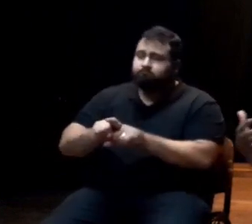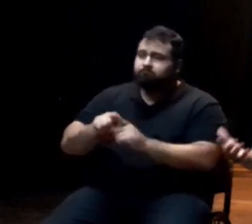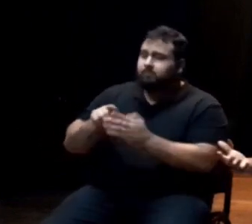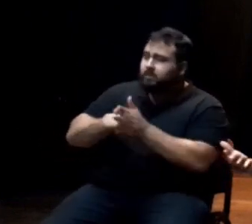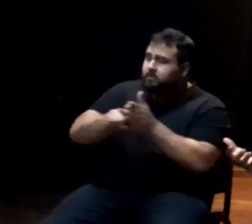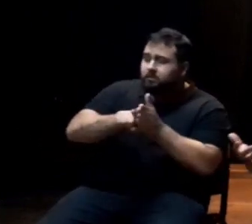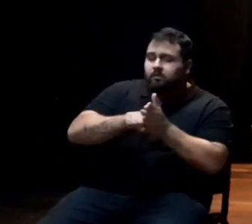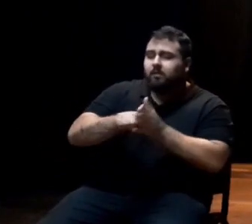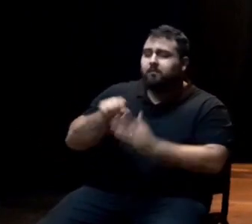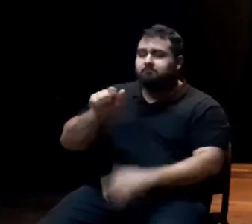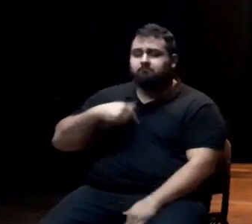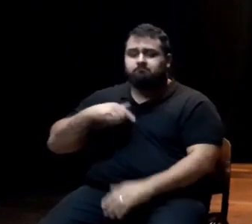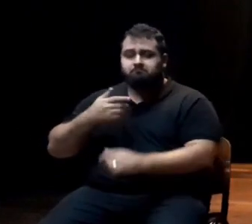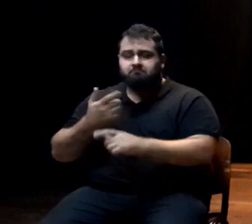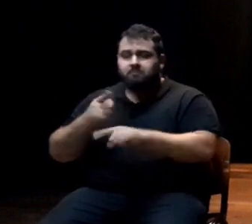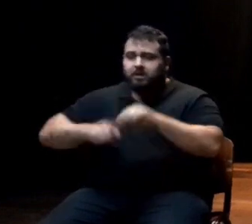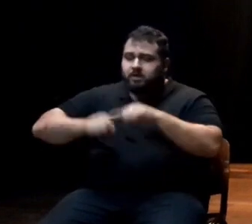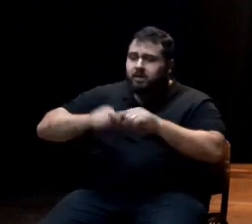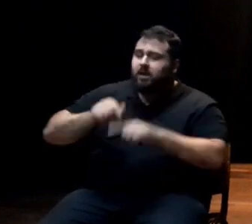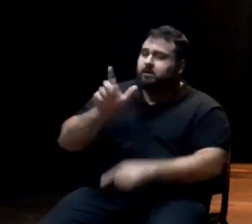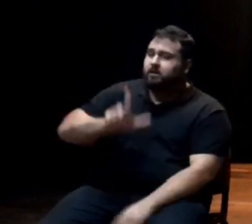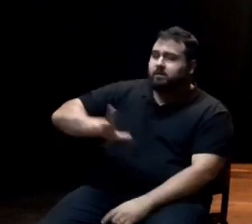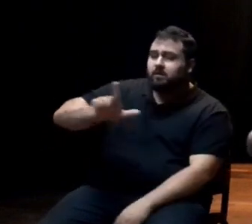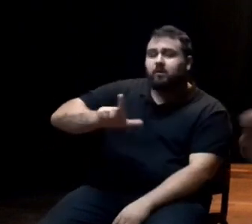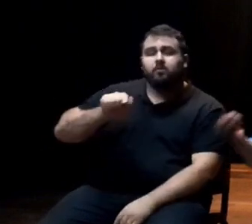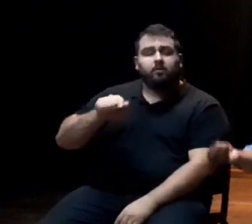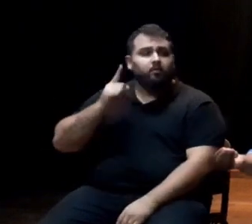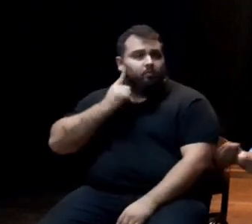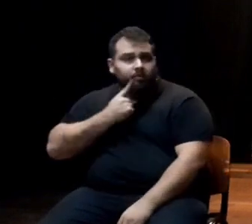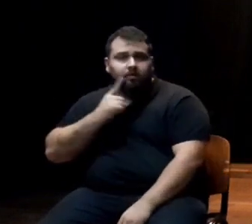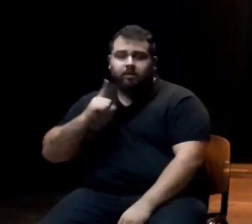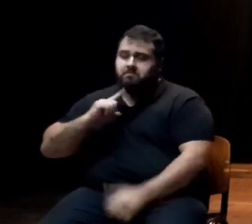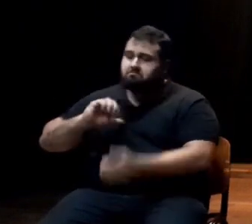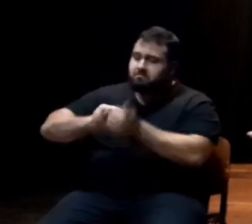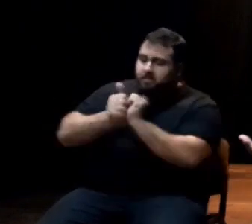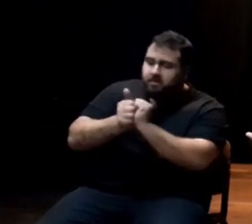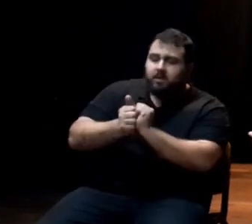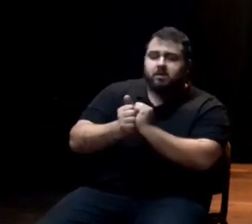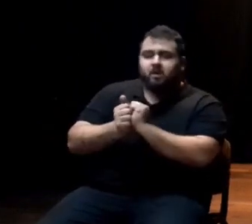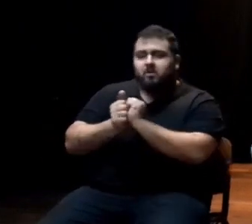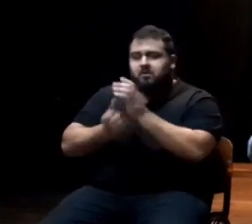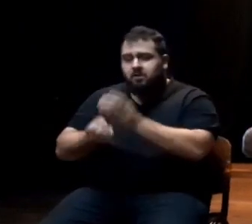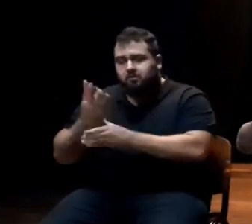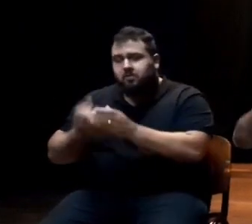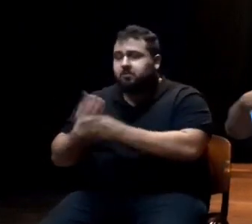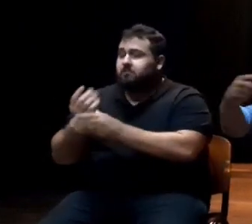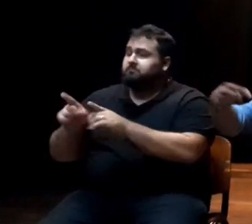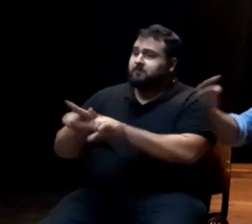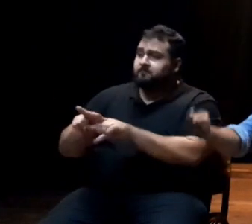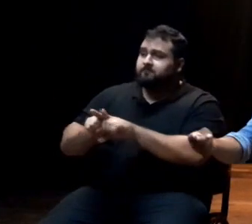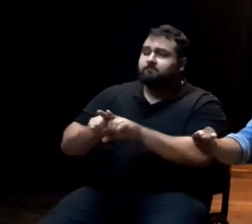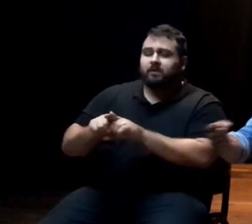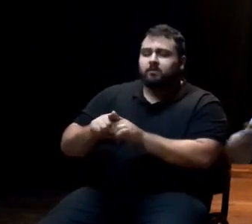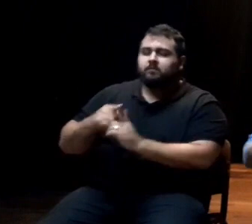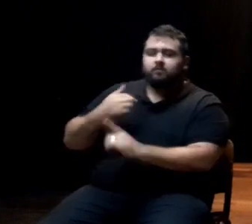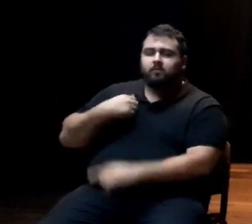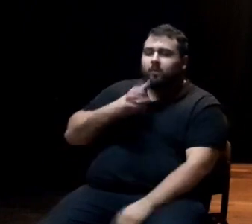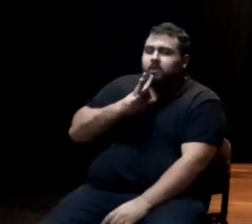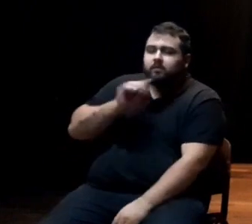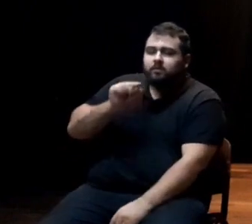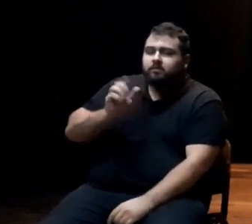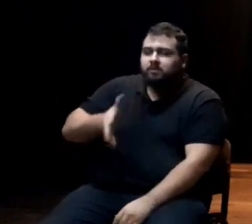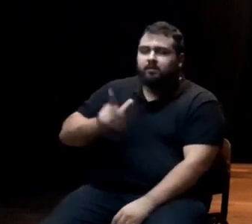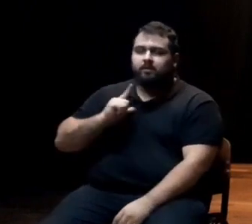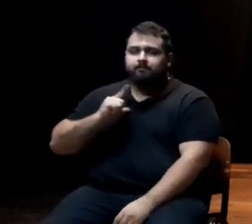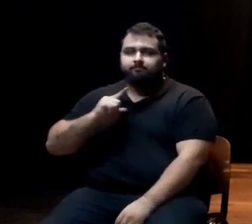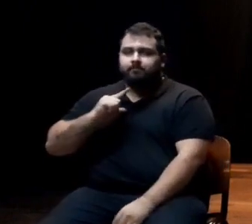da literatura surda. Algumas criações e algumas adaptações, porque é importante que a gente também conheça o que já existe, mas o quanto